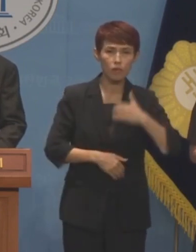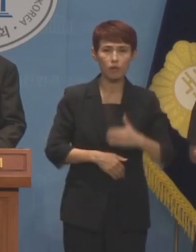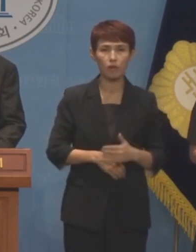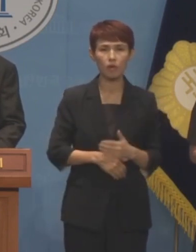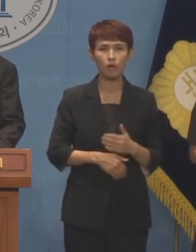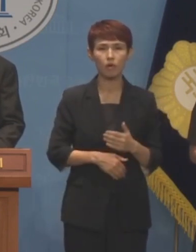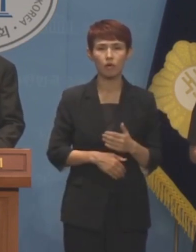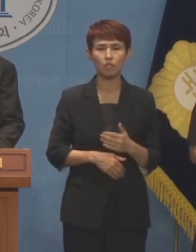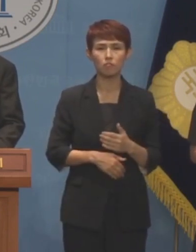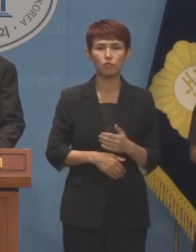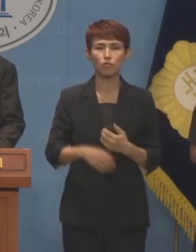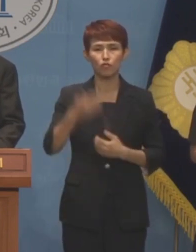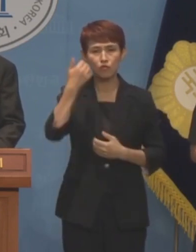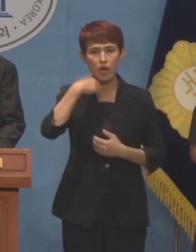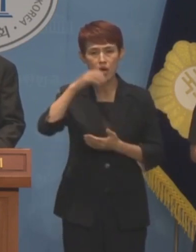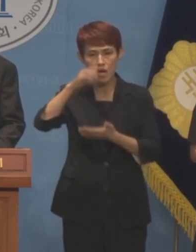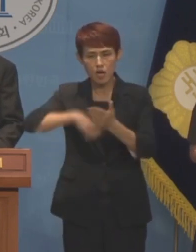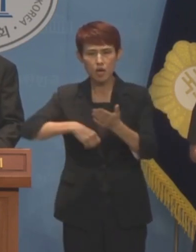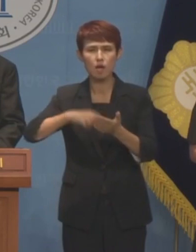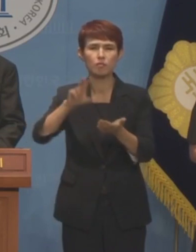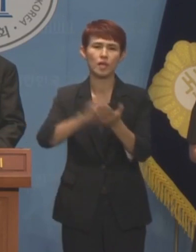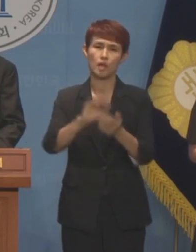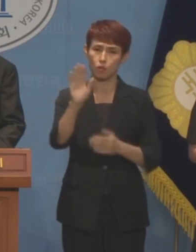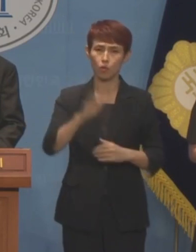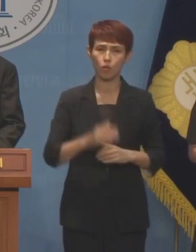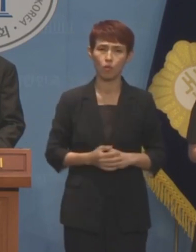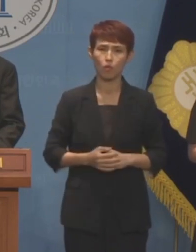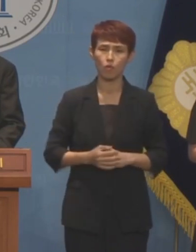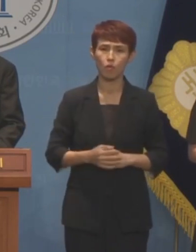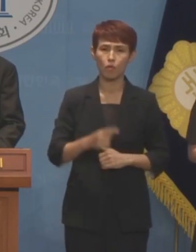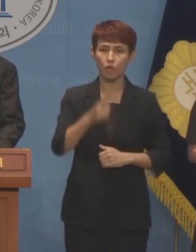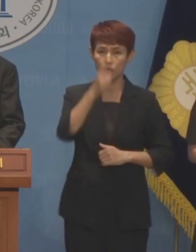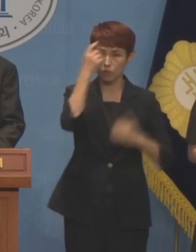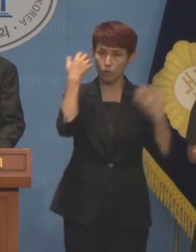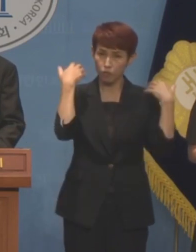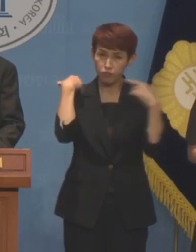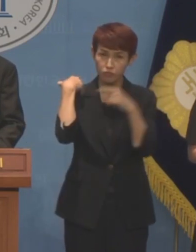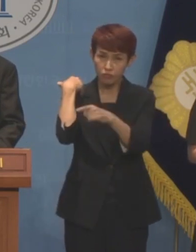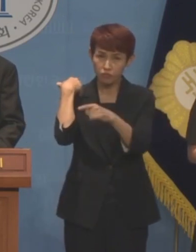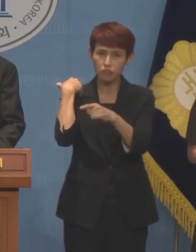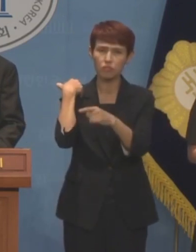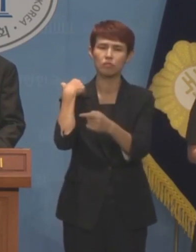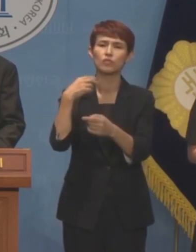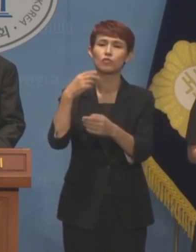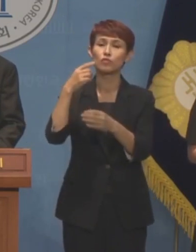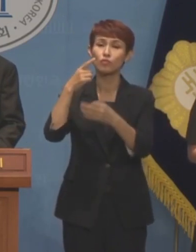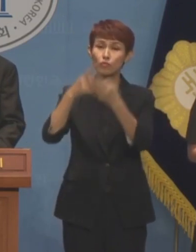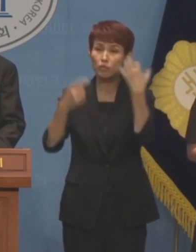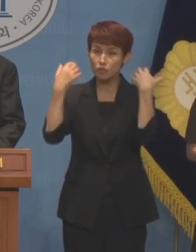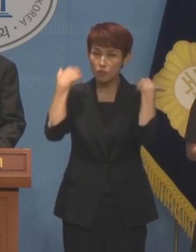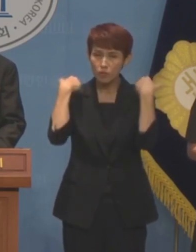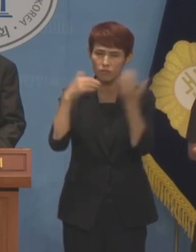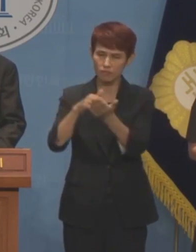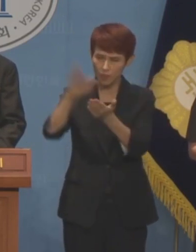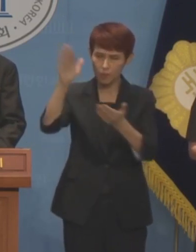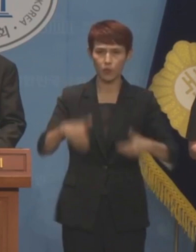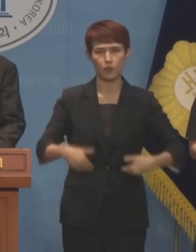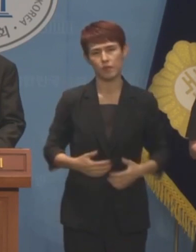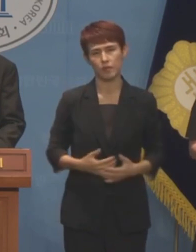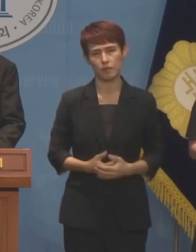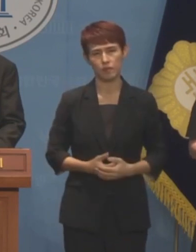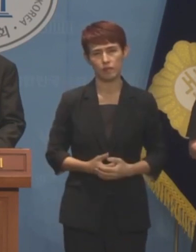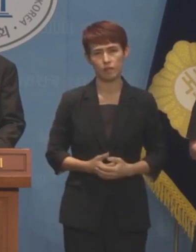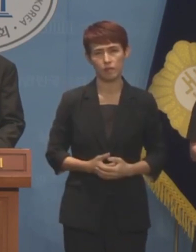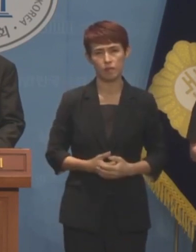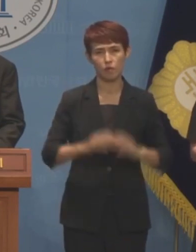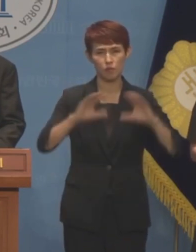자리에 물러나고의 문제가 아닙니다. 이 정권 자체가 그 자리에서 물러나야 합니다. 수많은